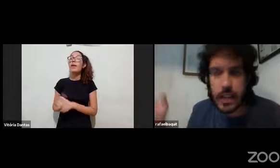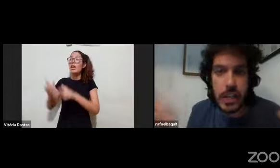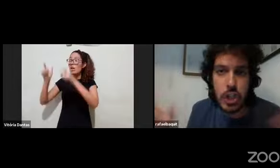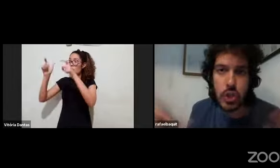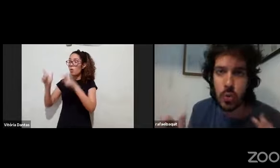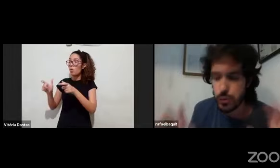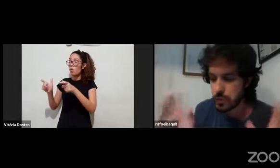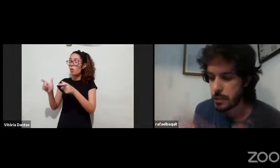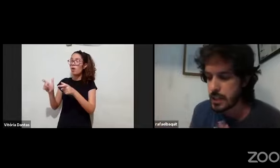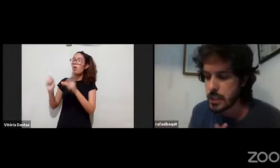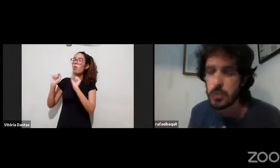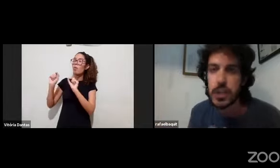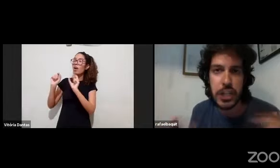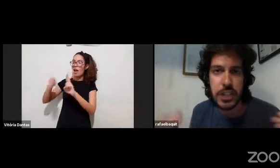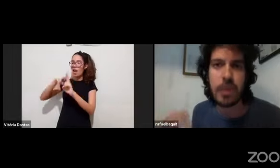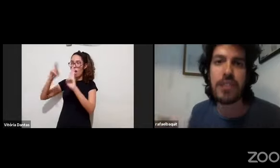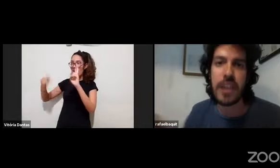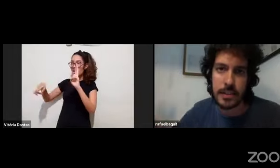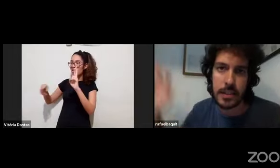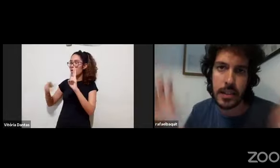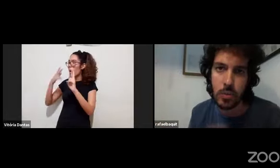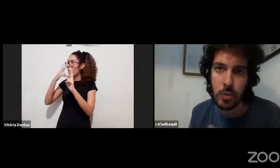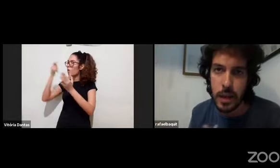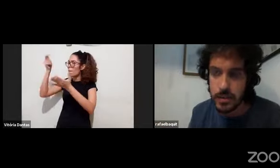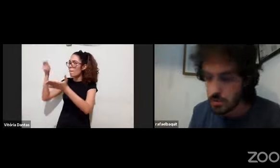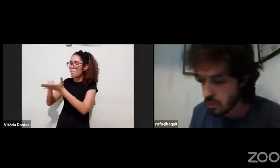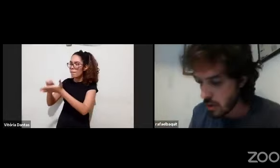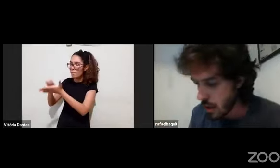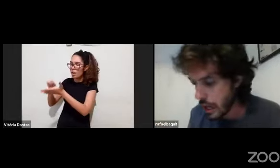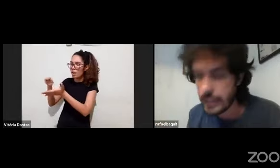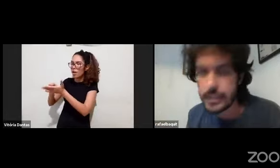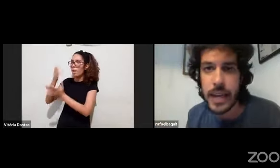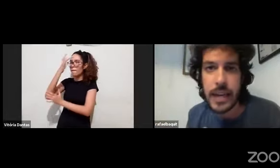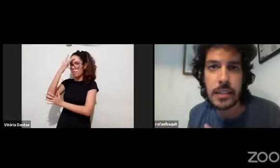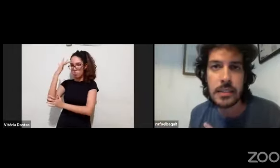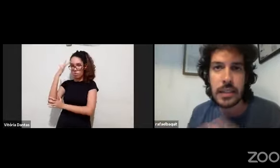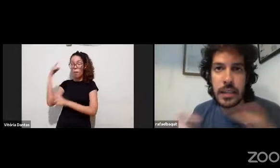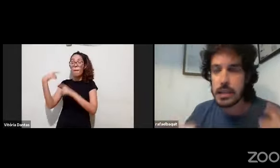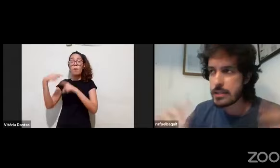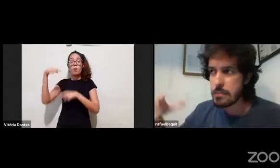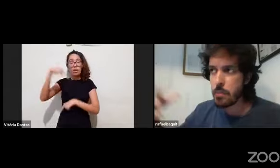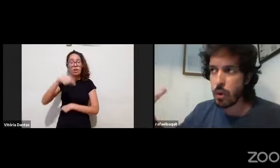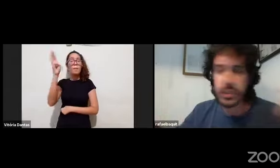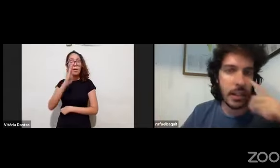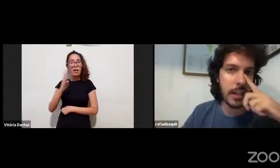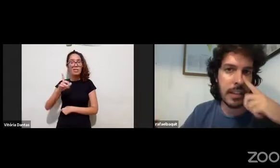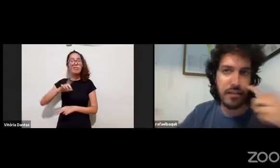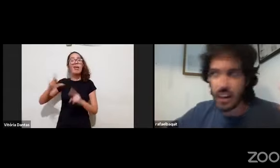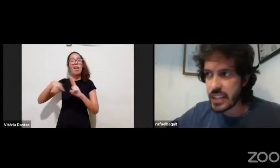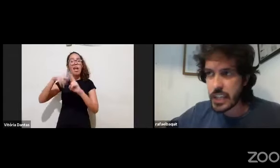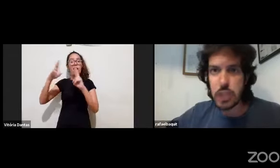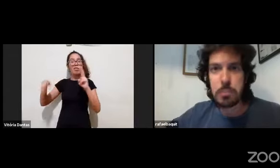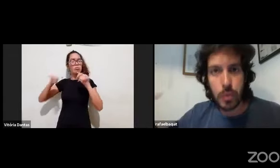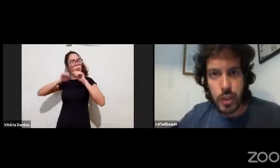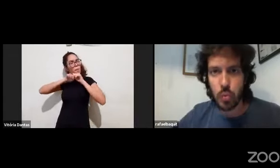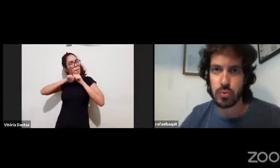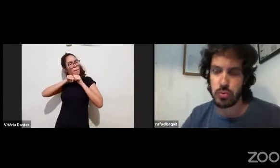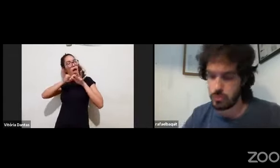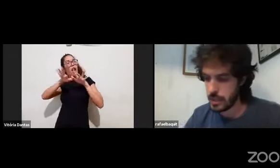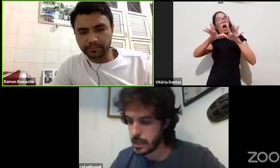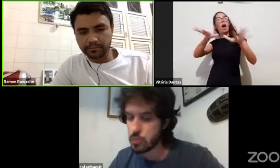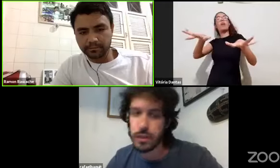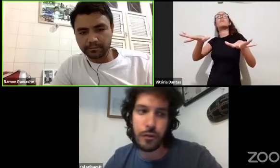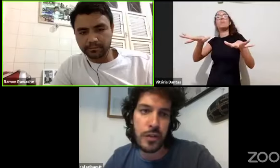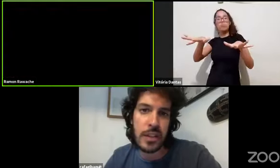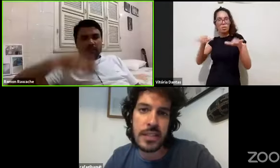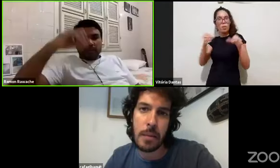né, religioso, o fundamentalismo cristão que vem ascendendo no Brasil há décadas, né, se mostra, né, valente e poderoso.